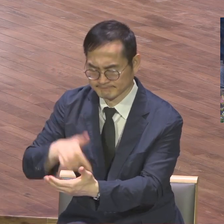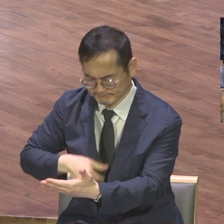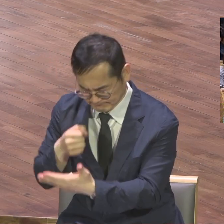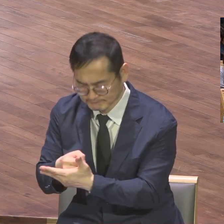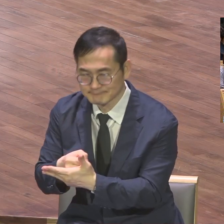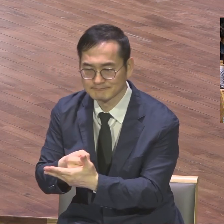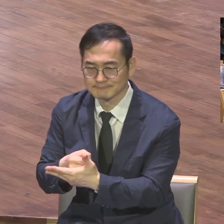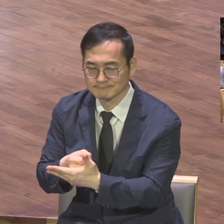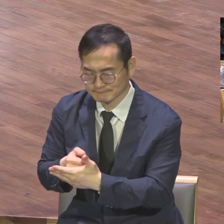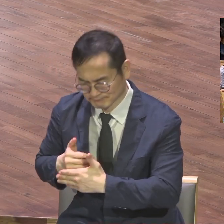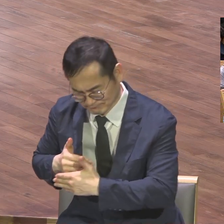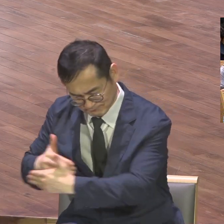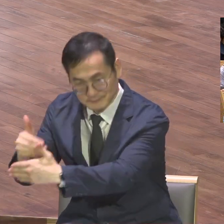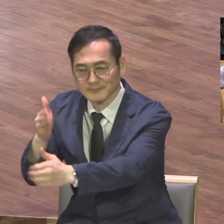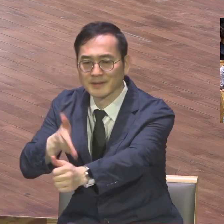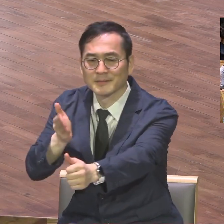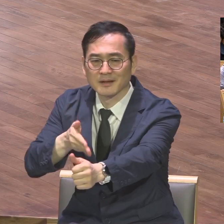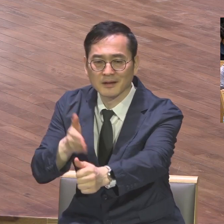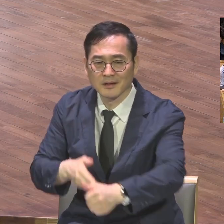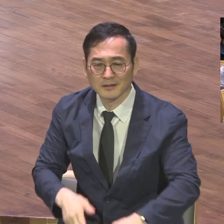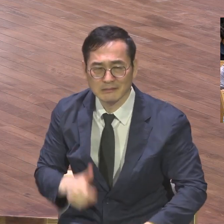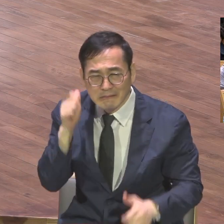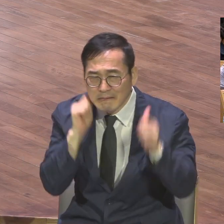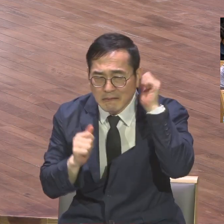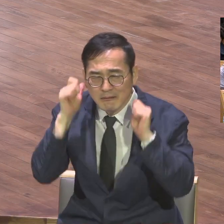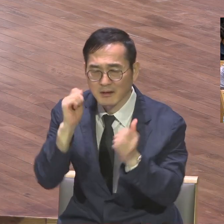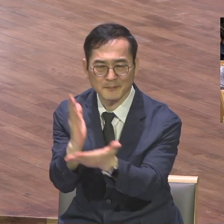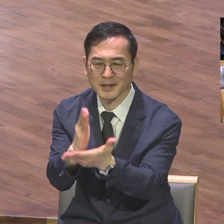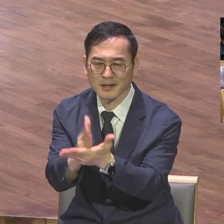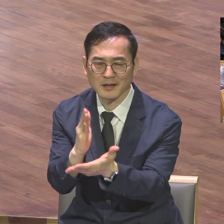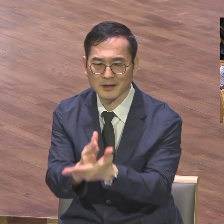바랍니다. 이런 말 저런 말 사람 말 듣지 마세요.